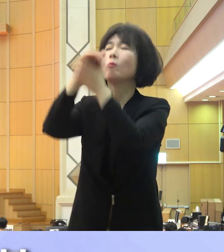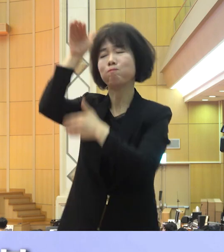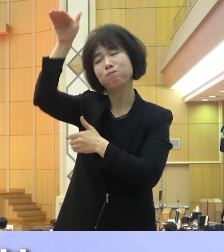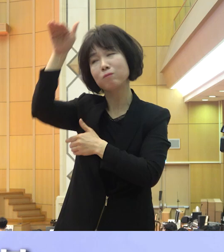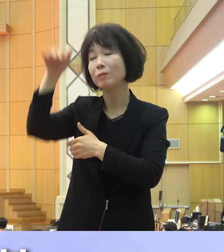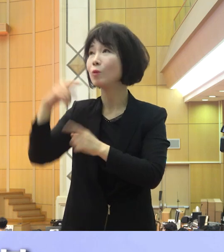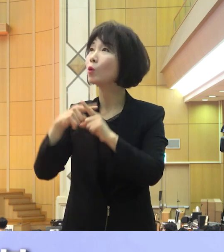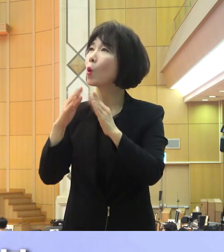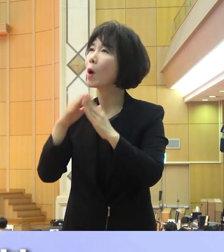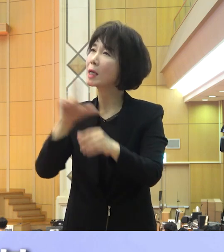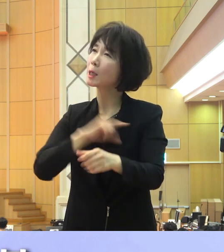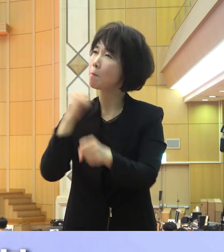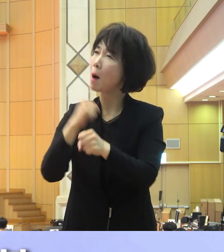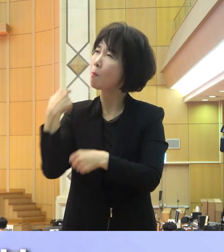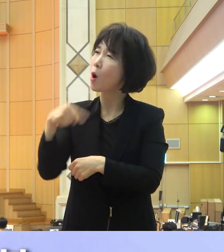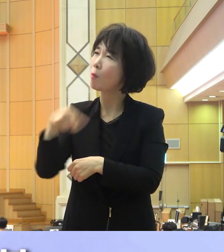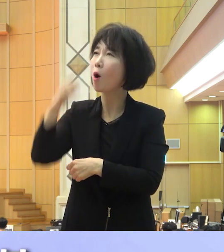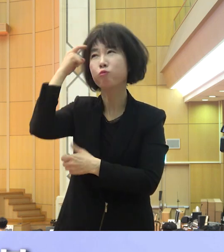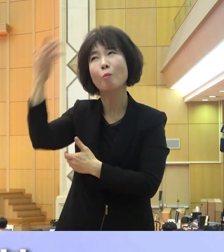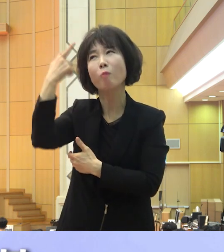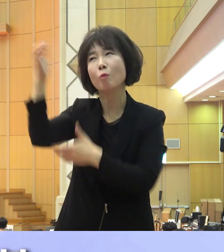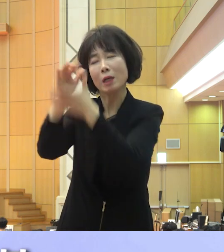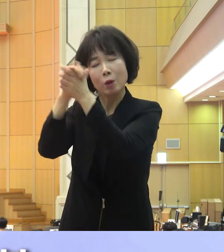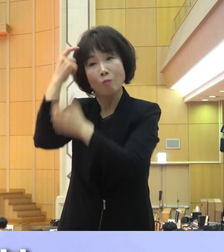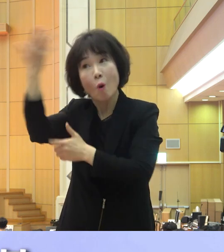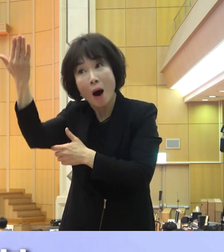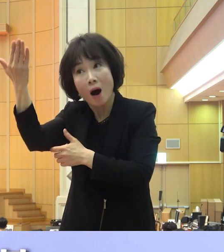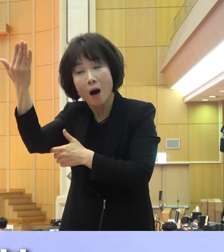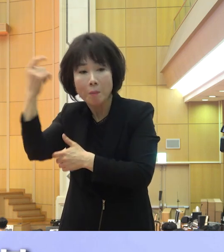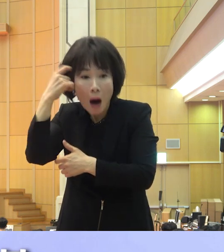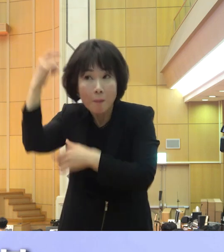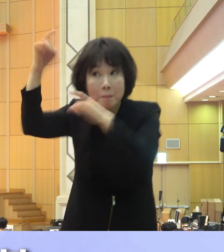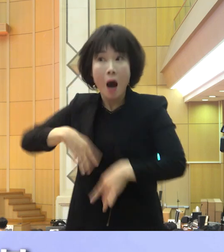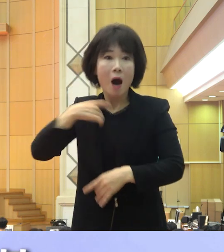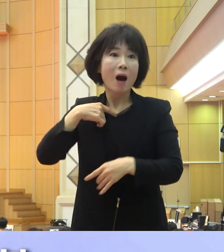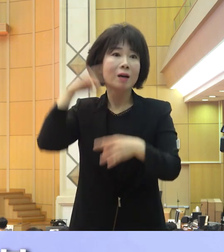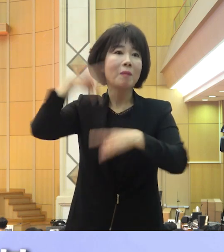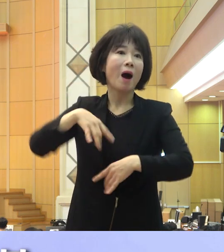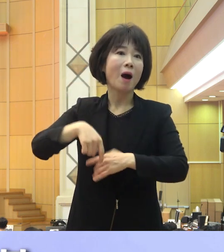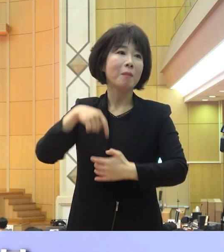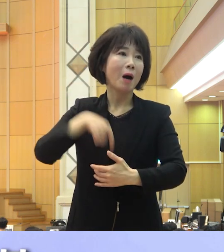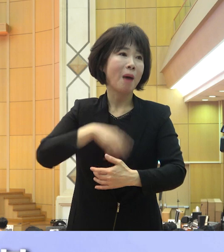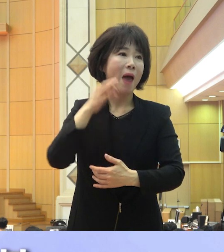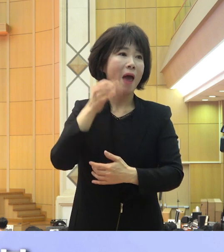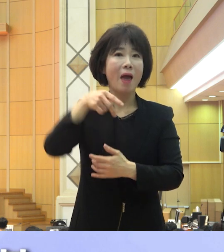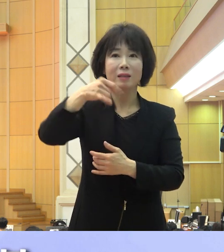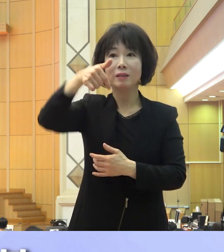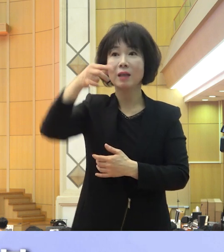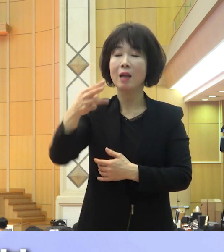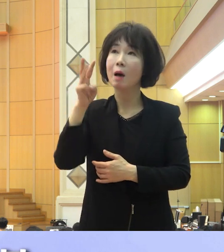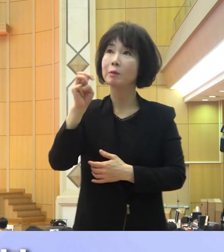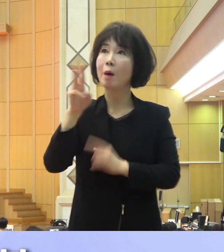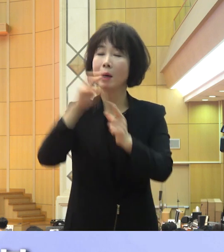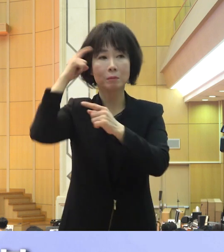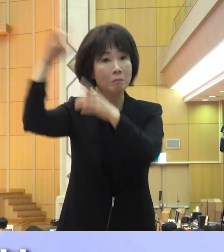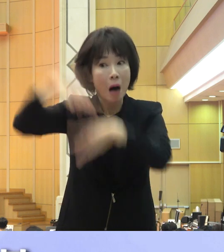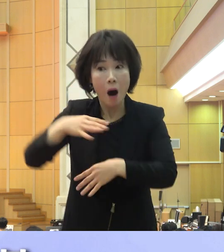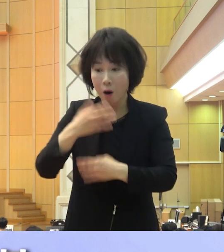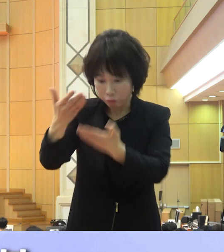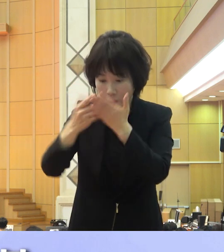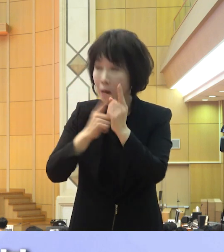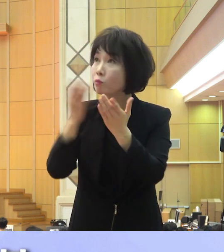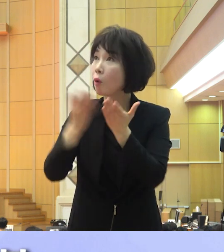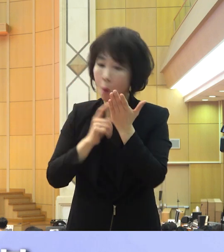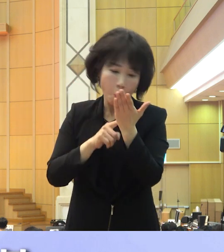지으면 좋을까요? 하면서 기도하다 보니까 에스겔 34장이 기억이 났어요. 에스겔